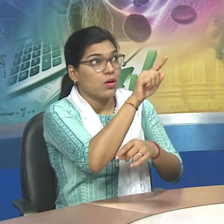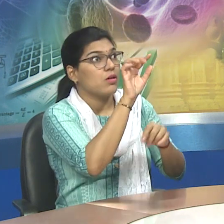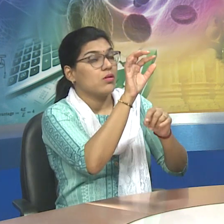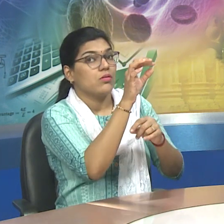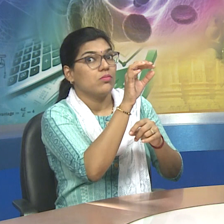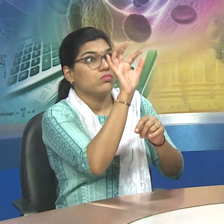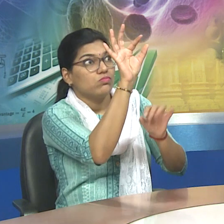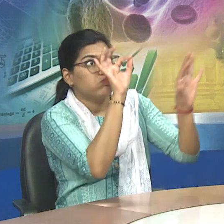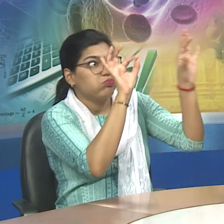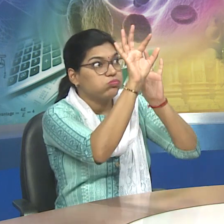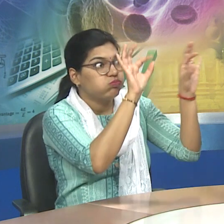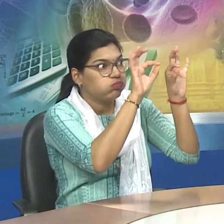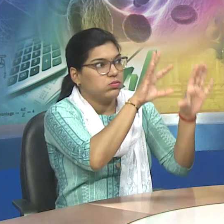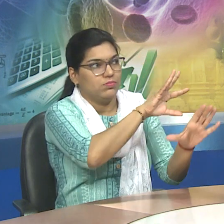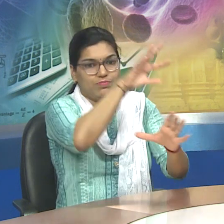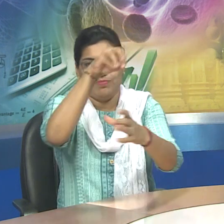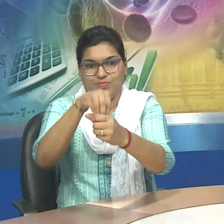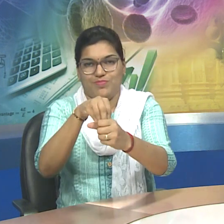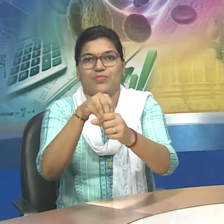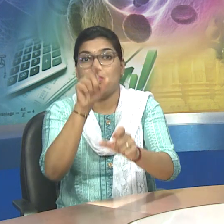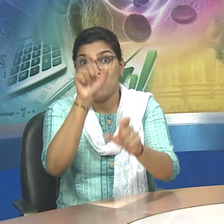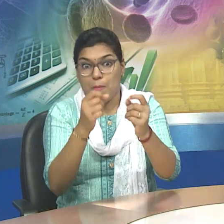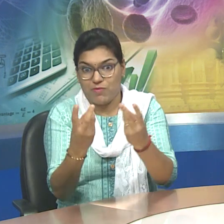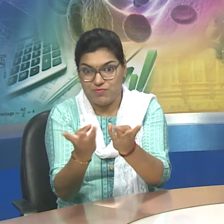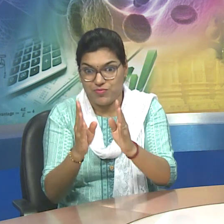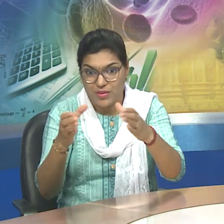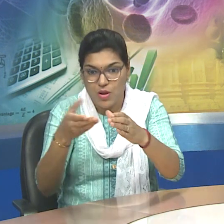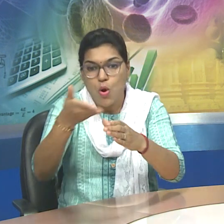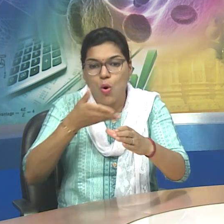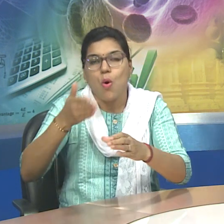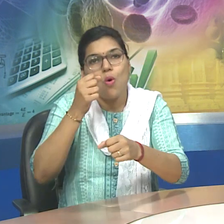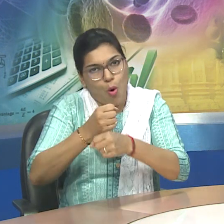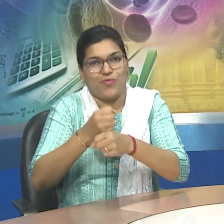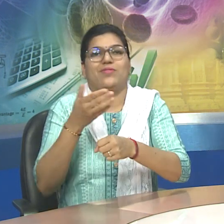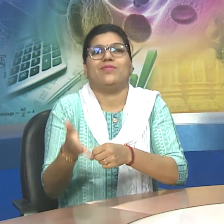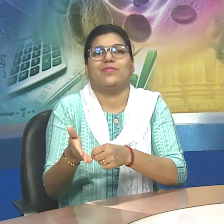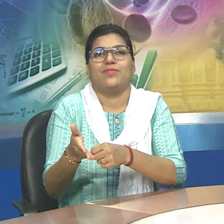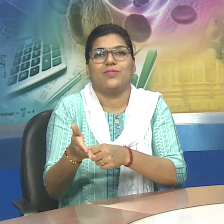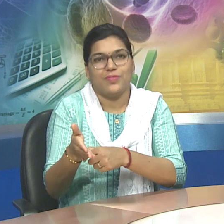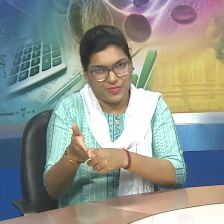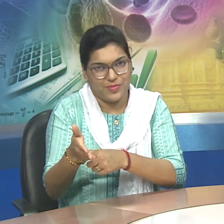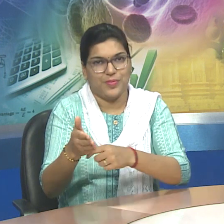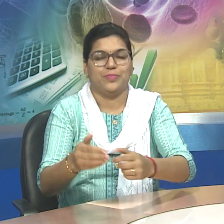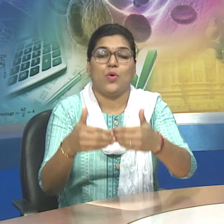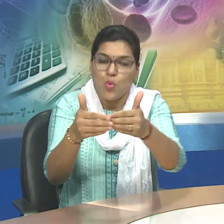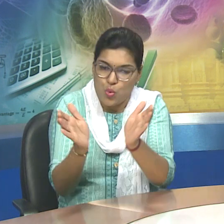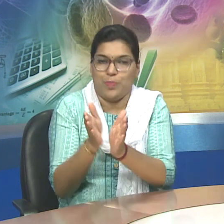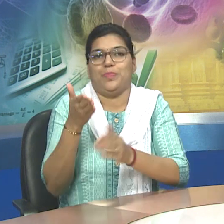सरकार में जो भी व्यक्ति माना जाता है वो राज्य से ही आया होता है और वे सभी लोग